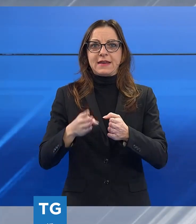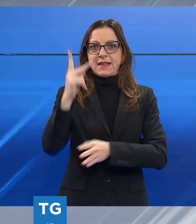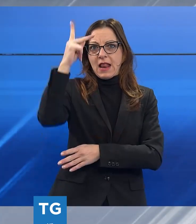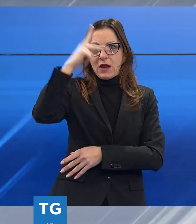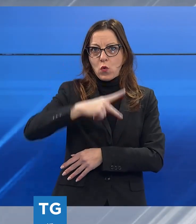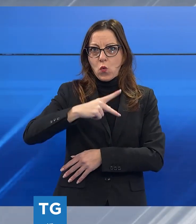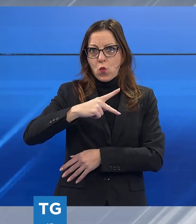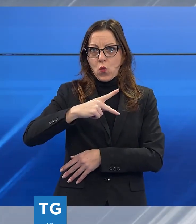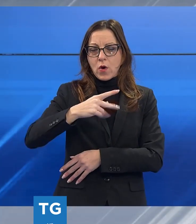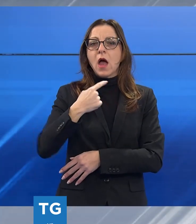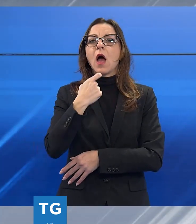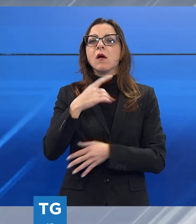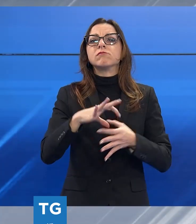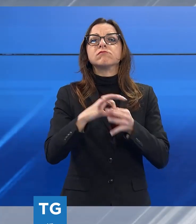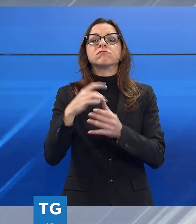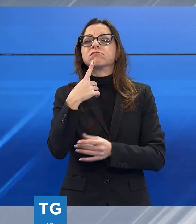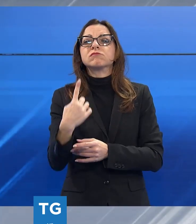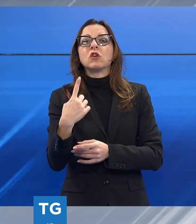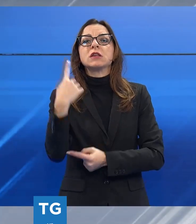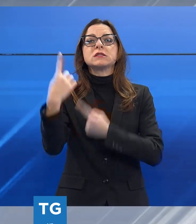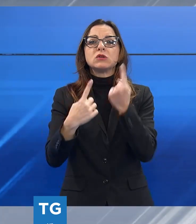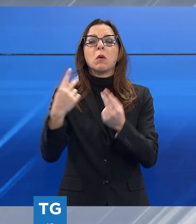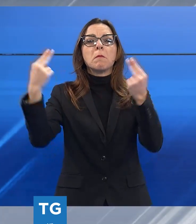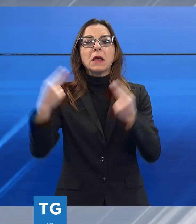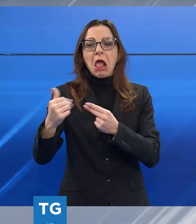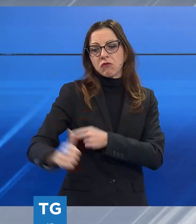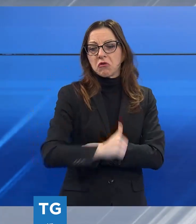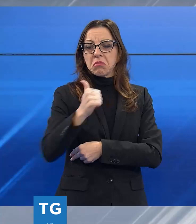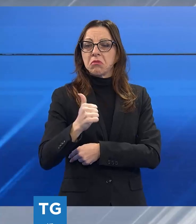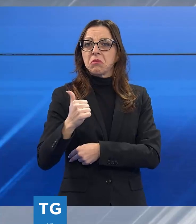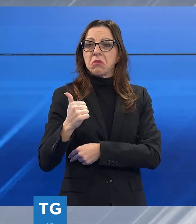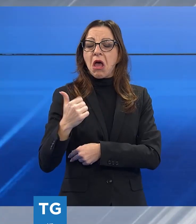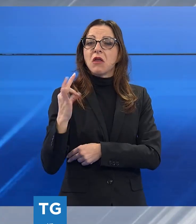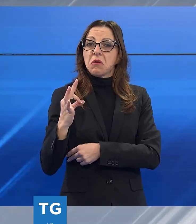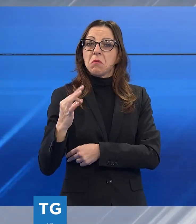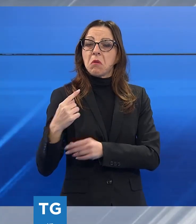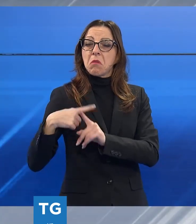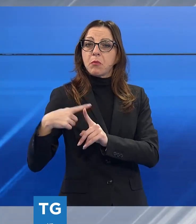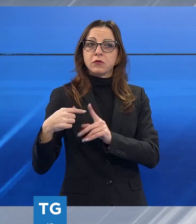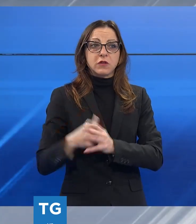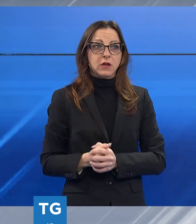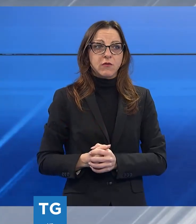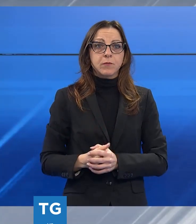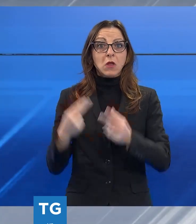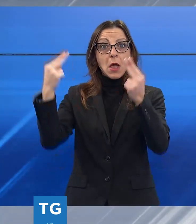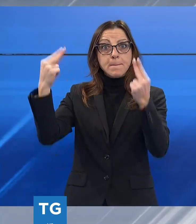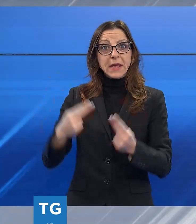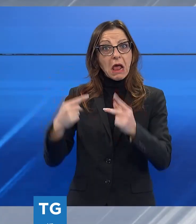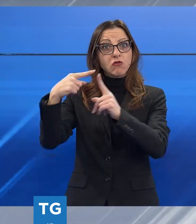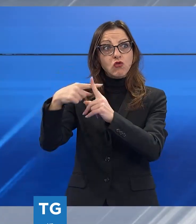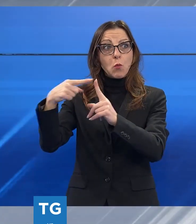Lucca, che giudica positivamente il bilancio dell'anno appena concluso. Bilancio positivo dal punto di